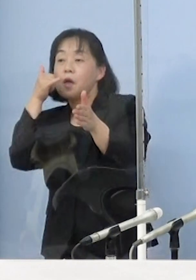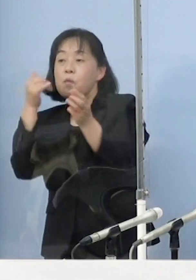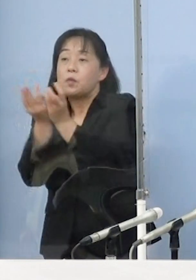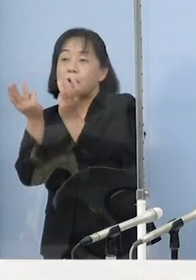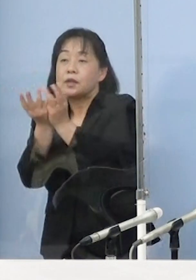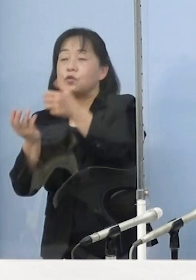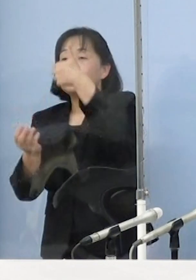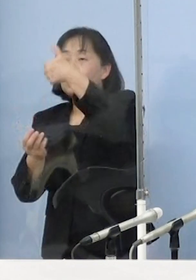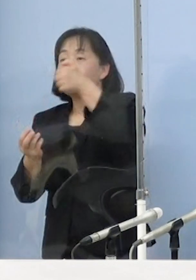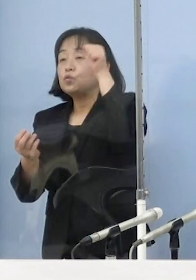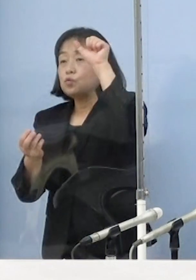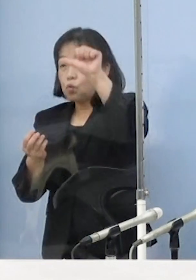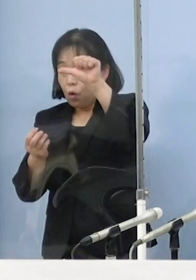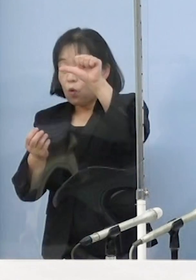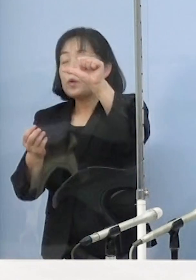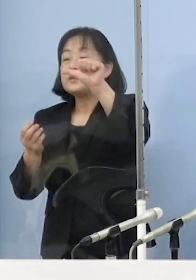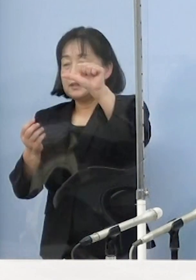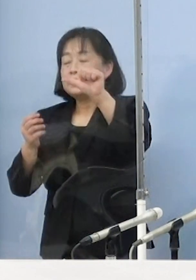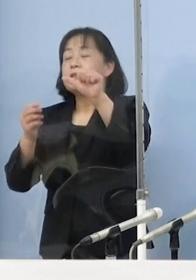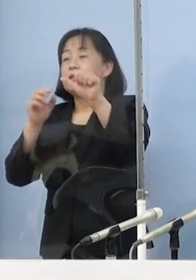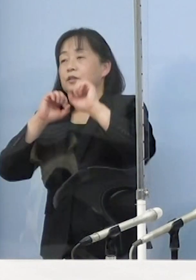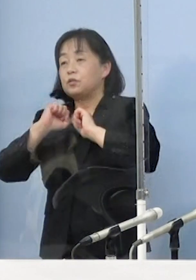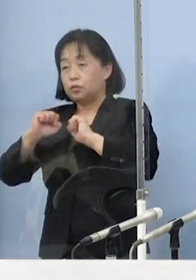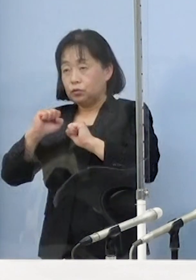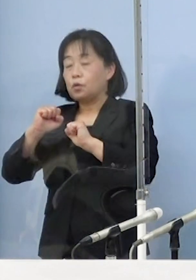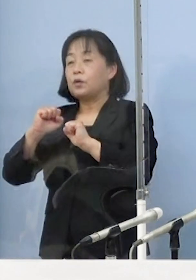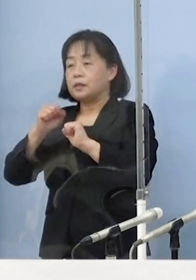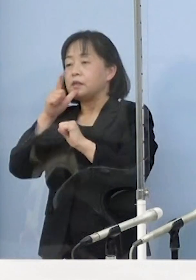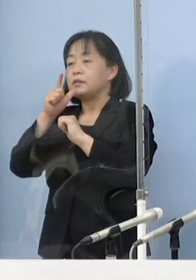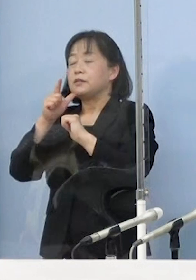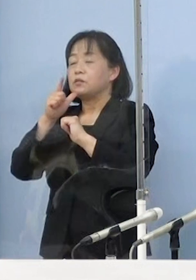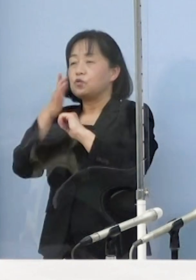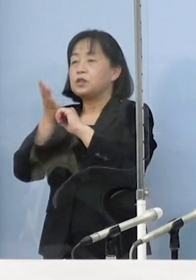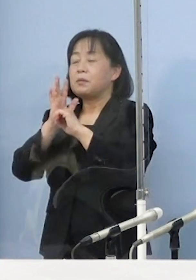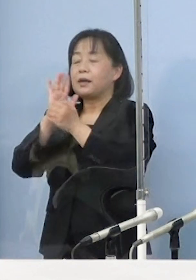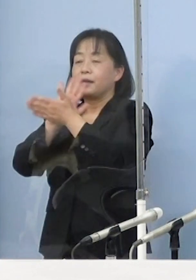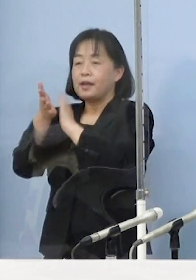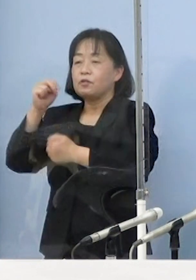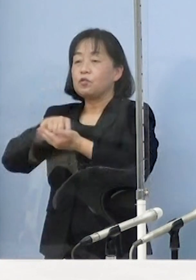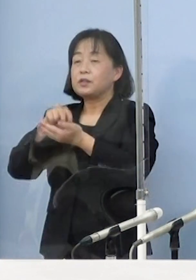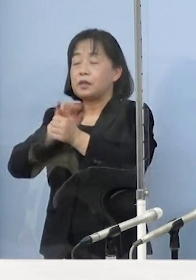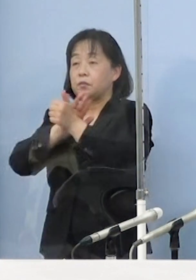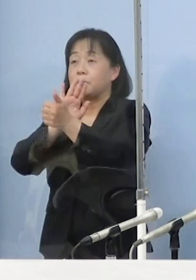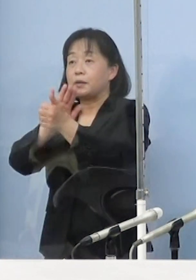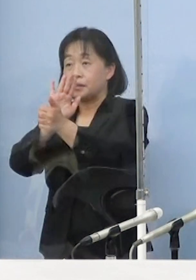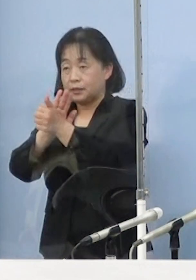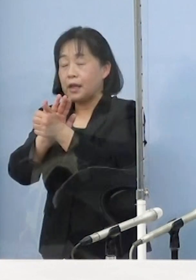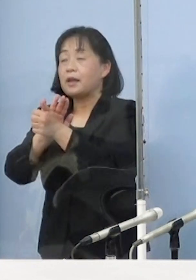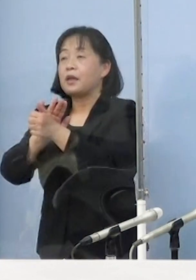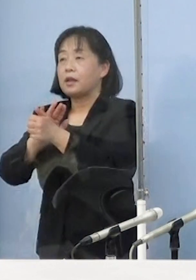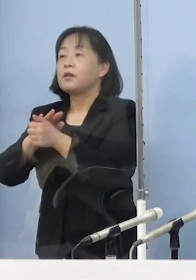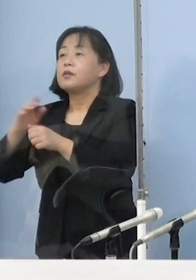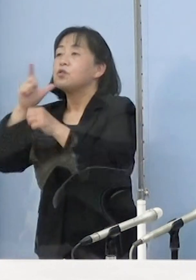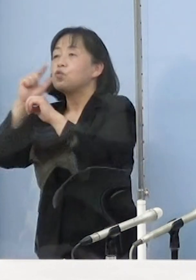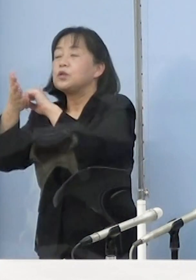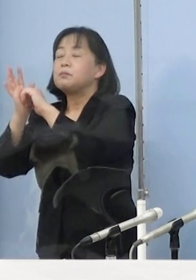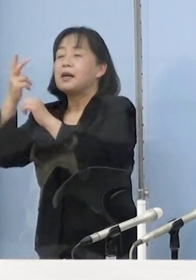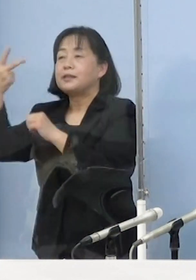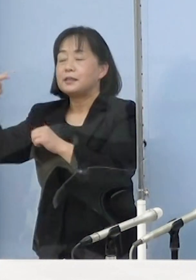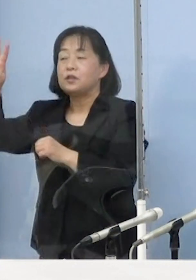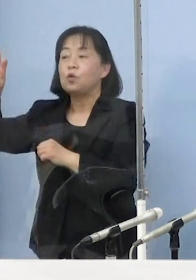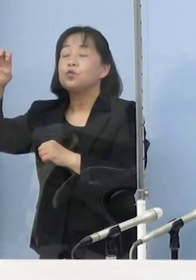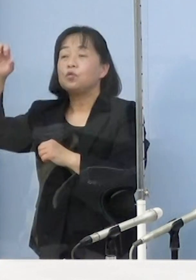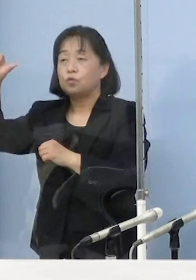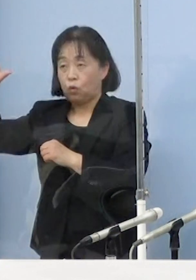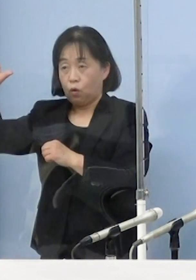応援をさせていただくということで、徳島市の回線45回線と合わせて県のサポート、ただ